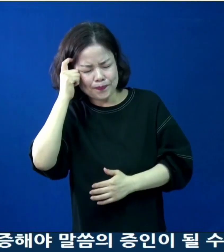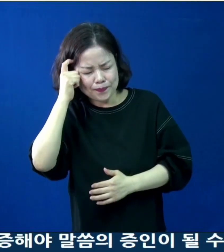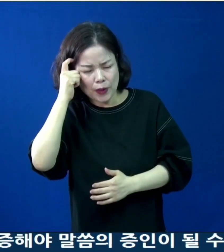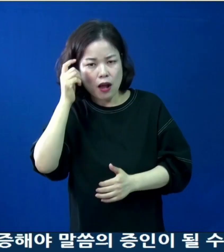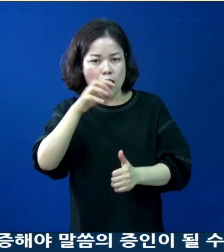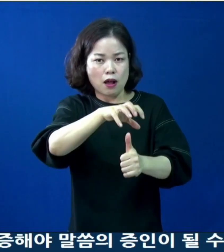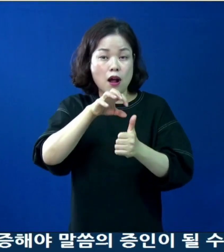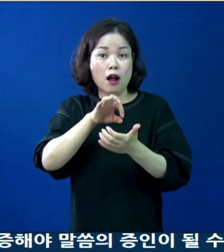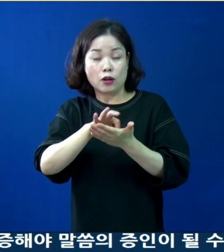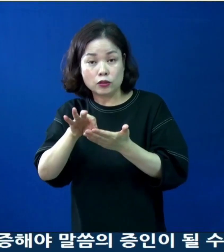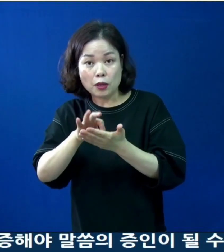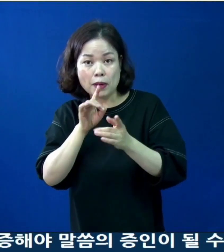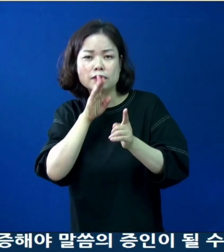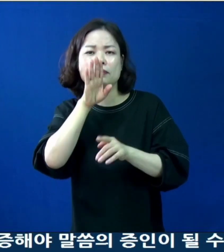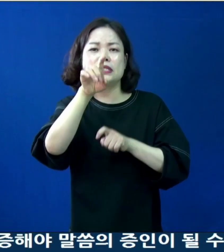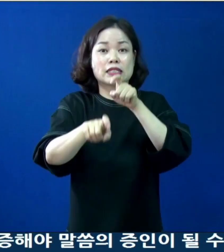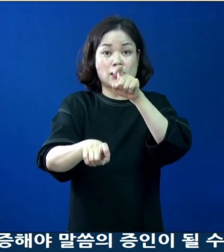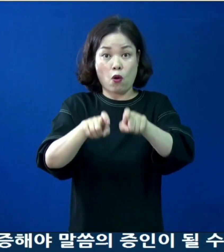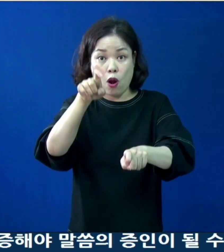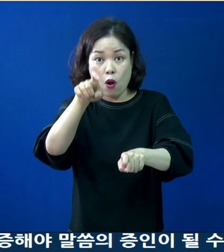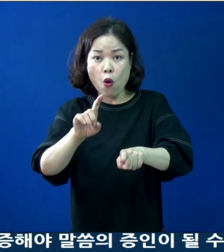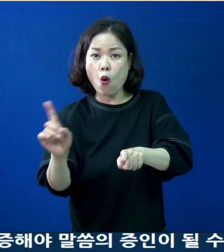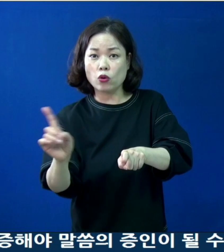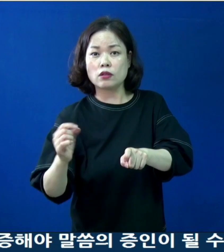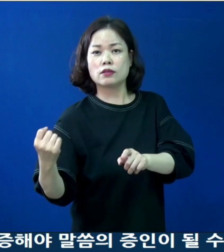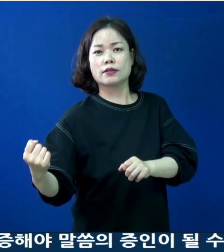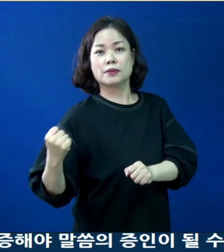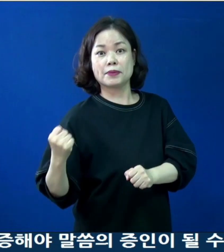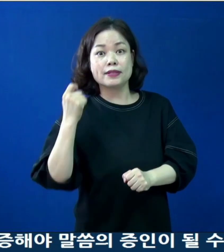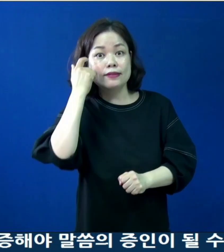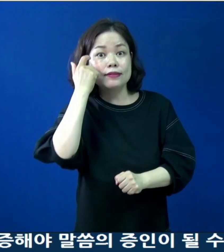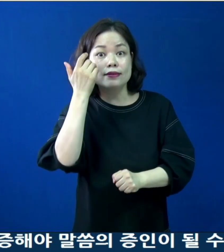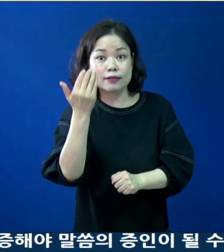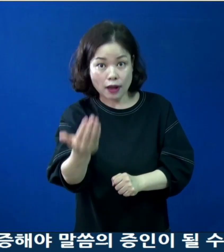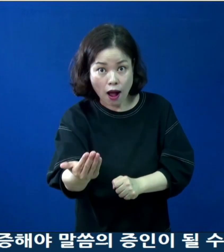적용하고 적용된 말씀이 어떤 힘이 있는가,